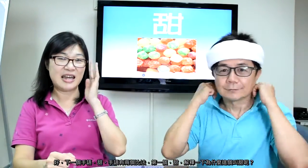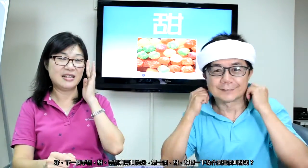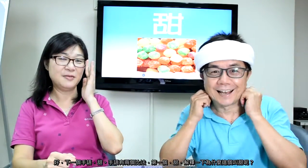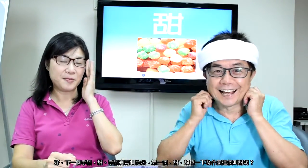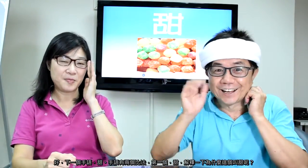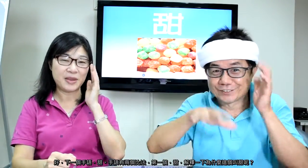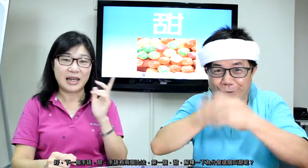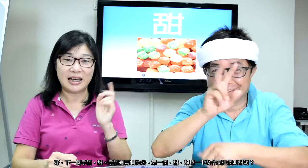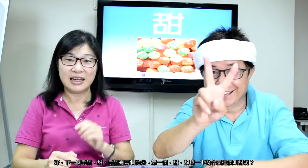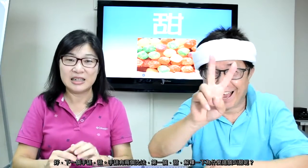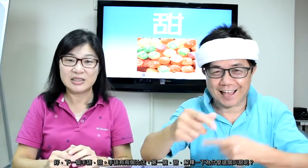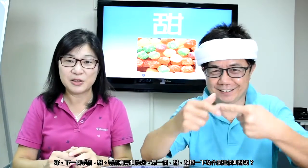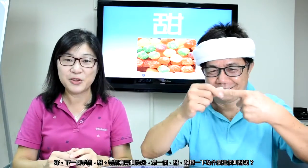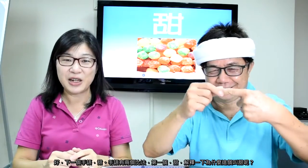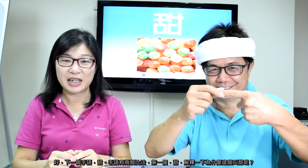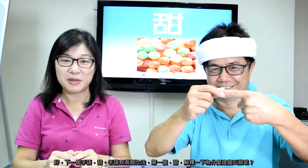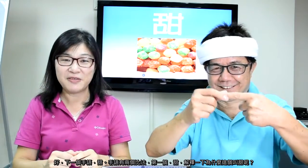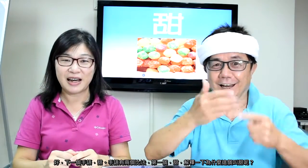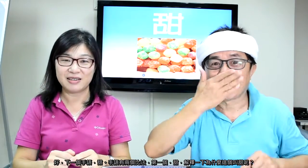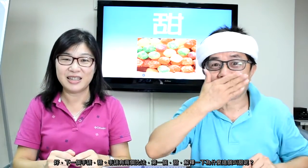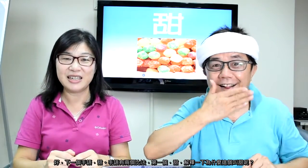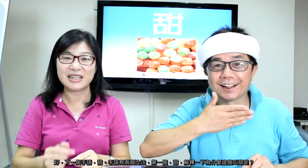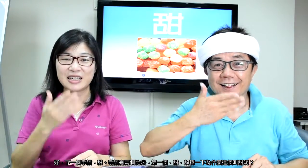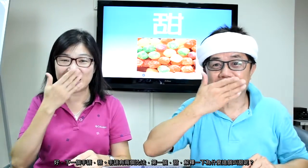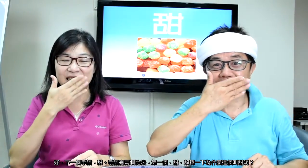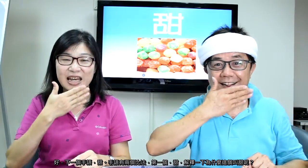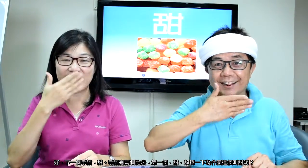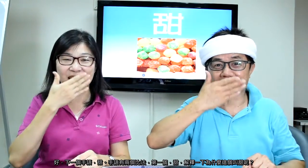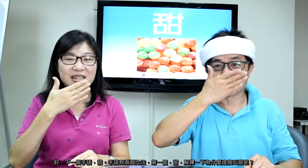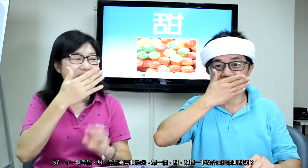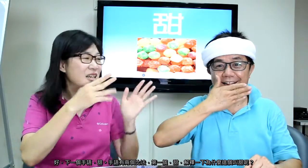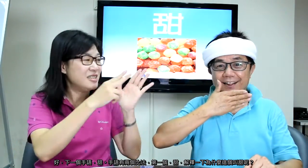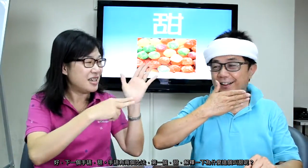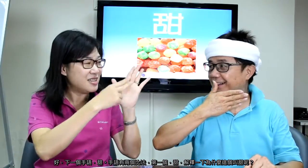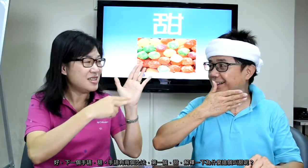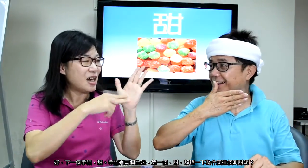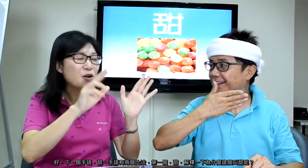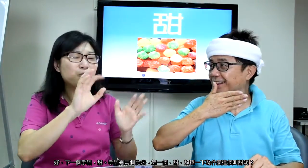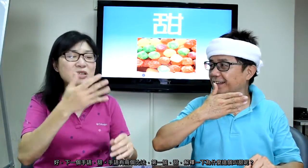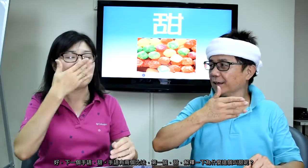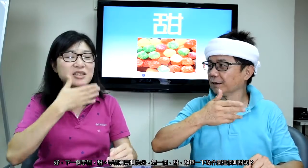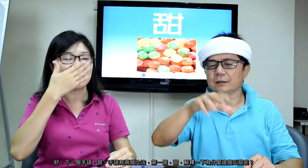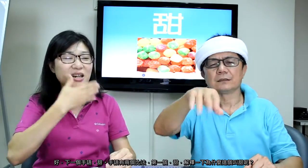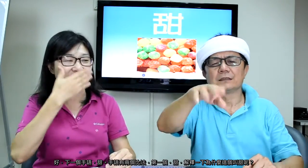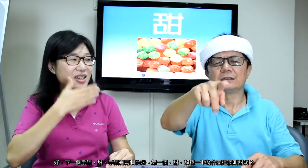甜。手语有两个笔法，第一个甜，解释一下为什么这个叫甜